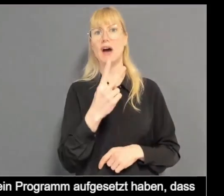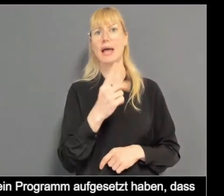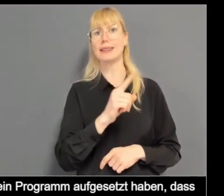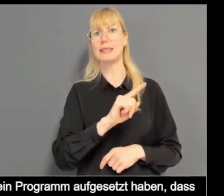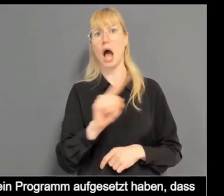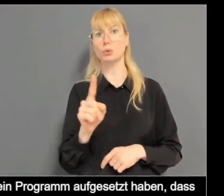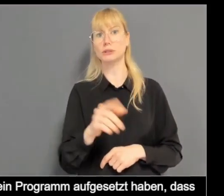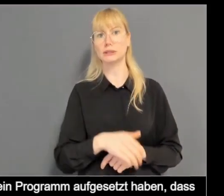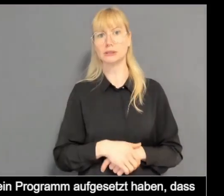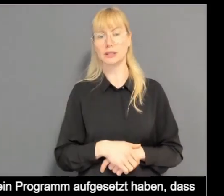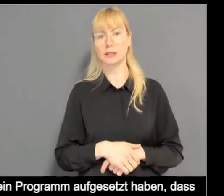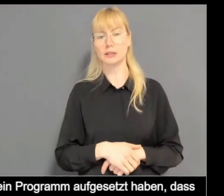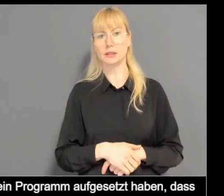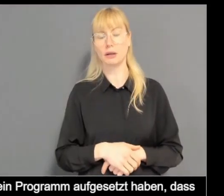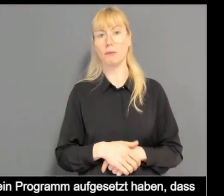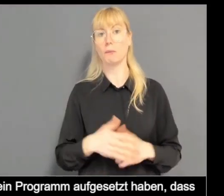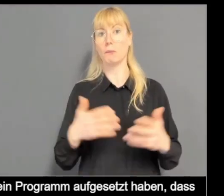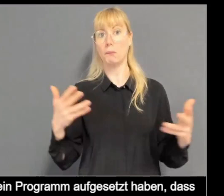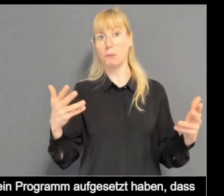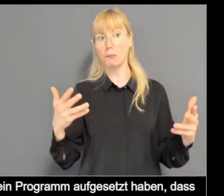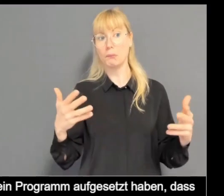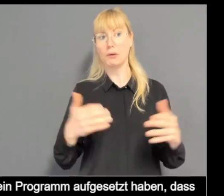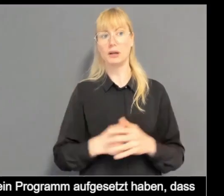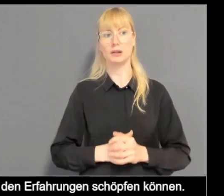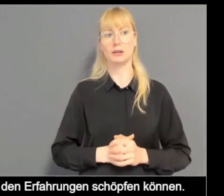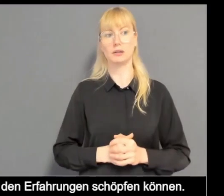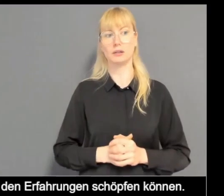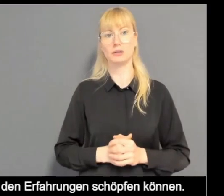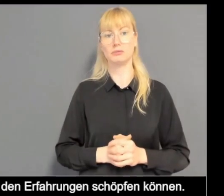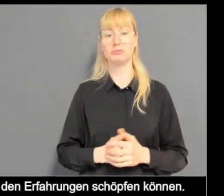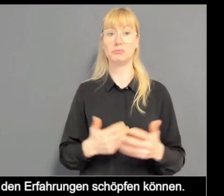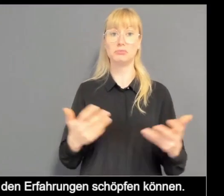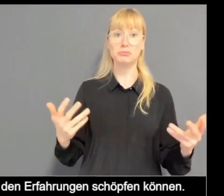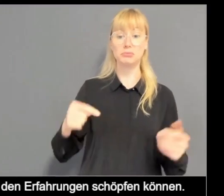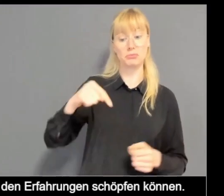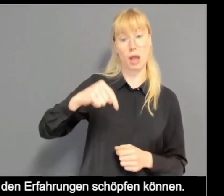großenteils freiwilliger Basis funktioniert und das auch nur an einer Stelle in München möglich ist.